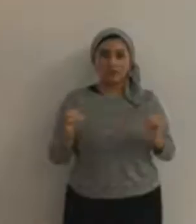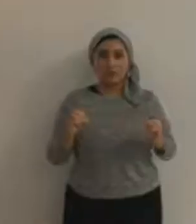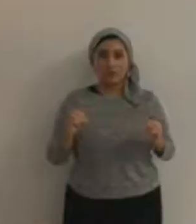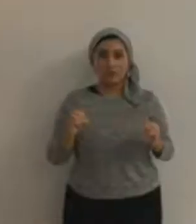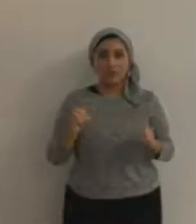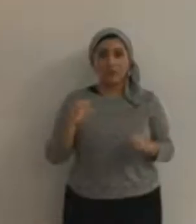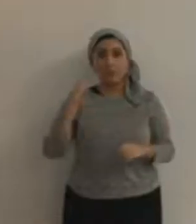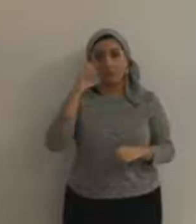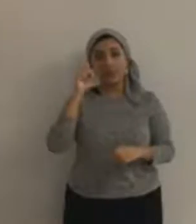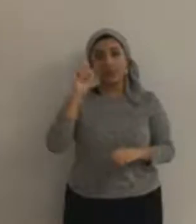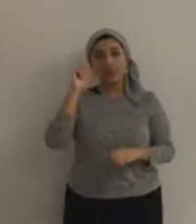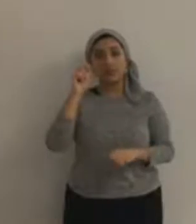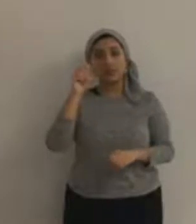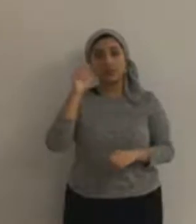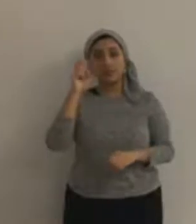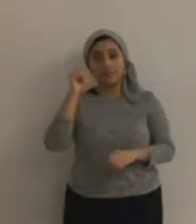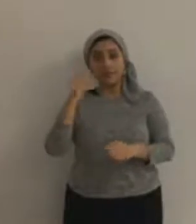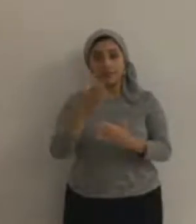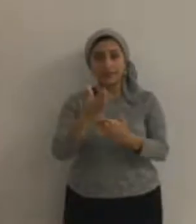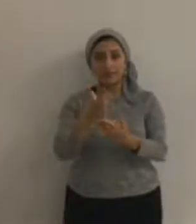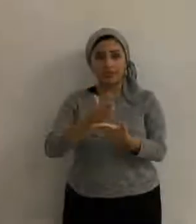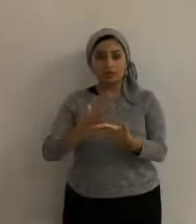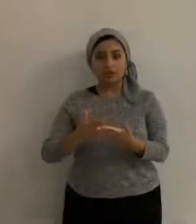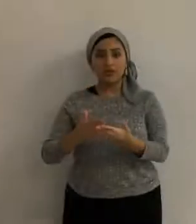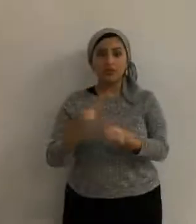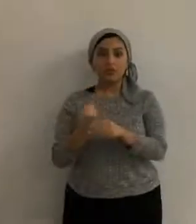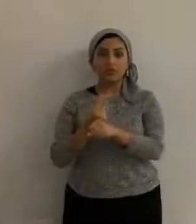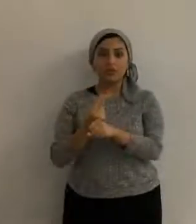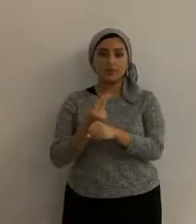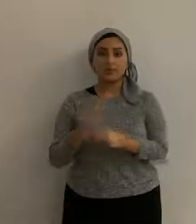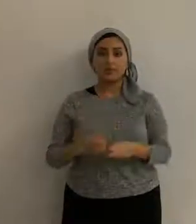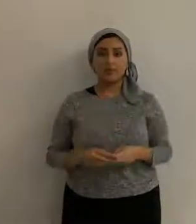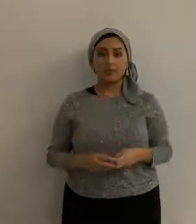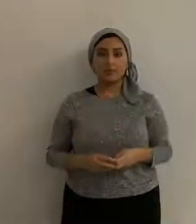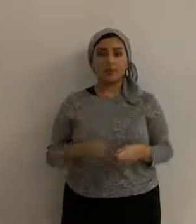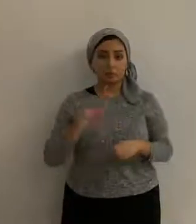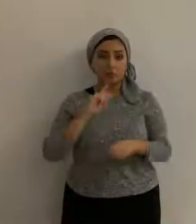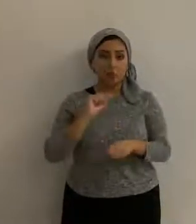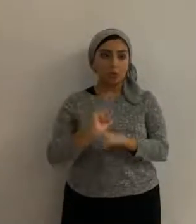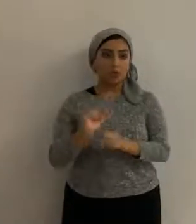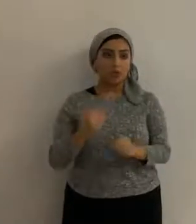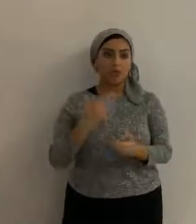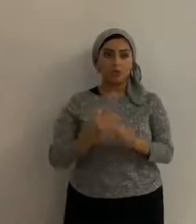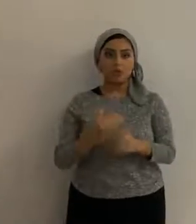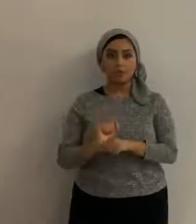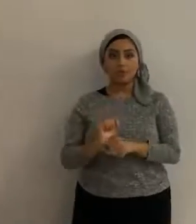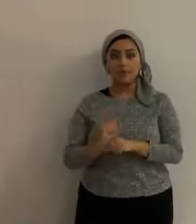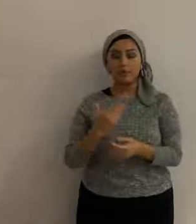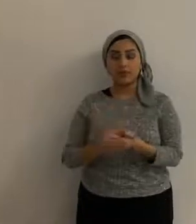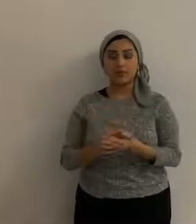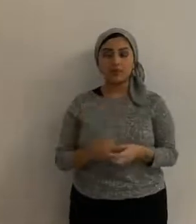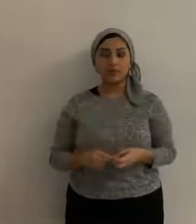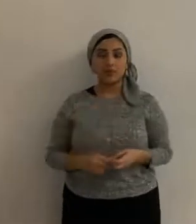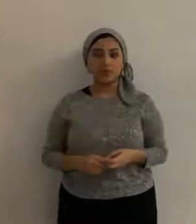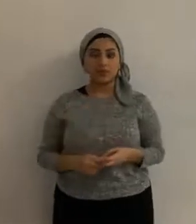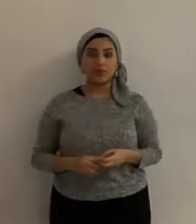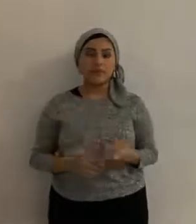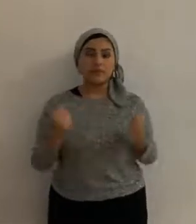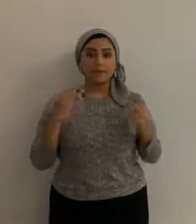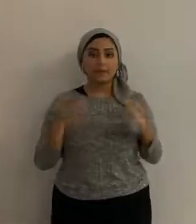sistema de fricción se utiliza y funciona muy bien. Muchas de las construcciones que se han